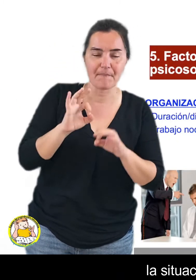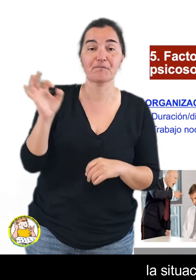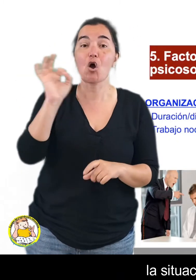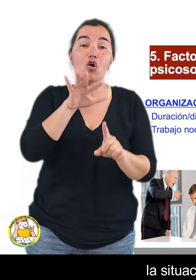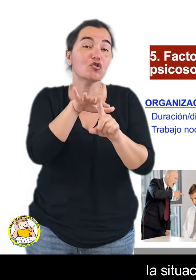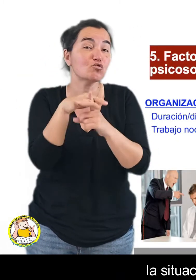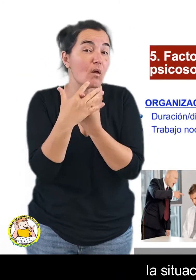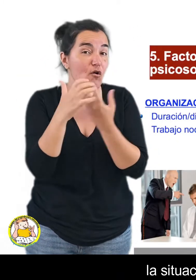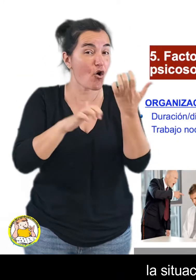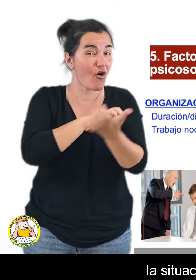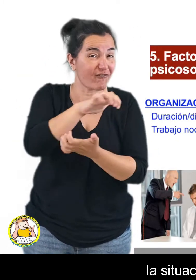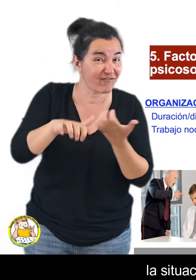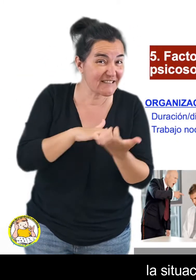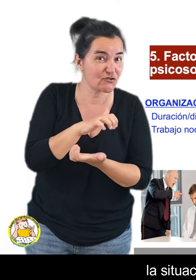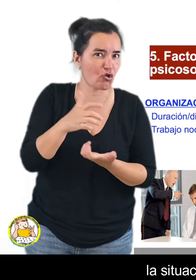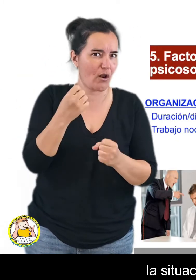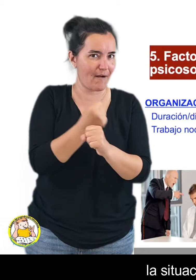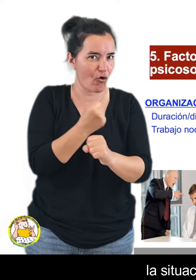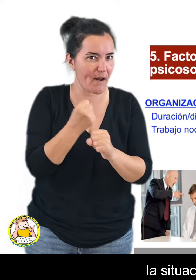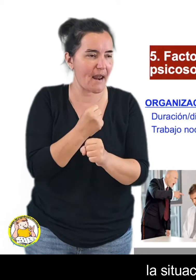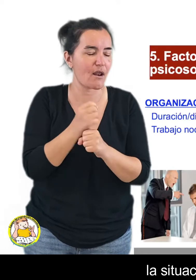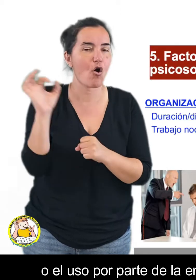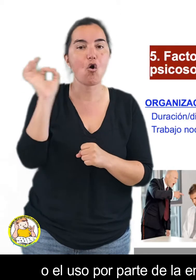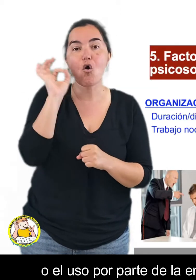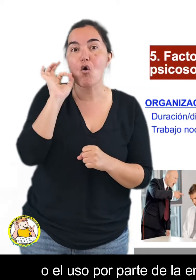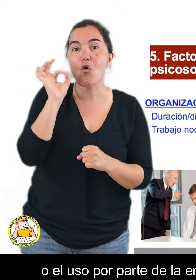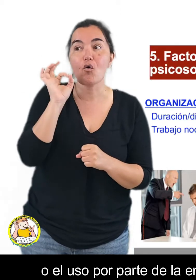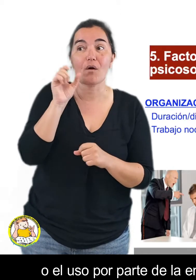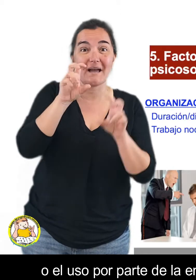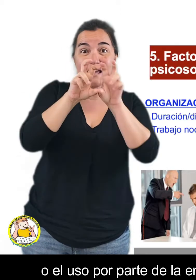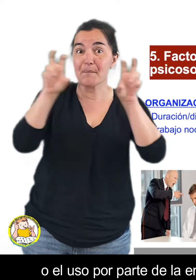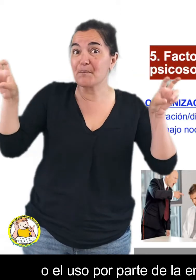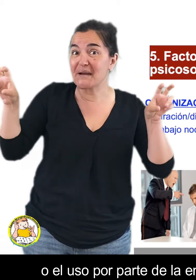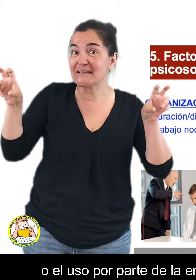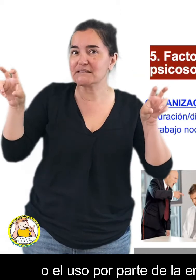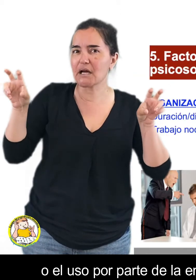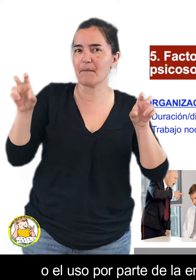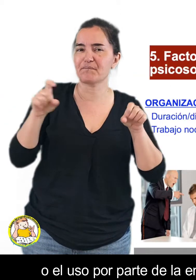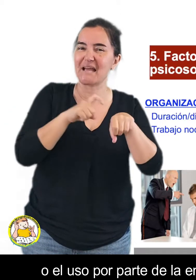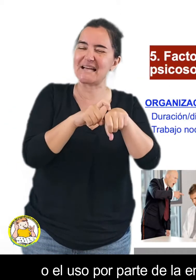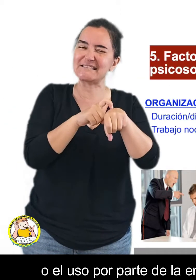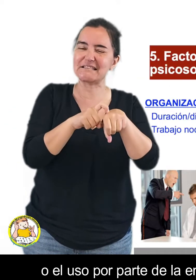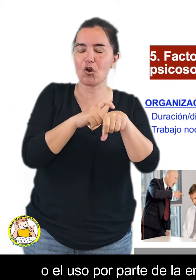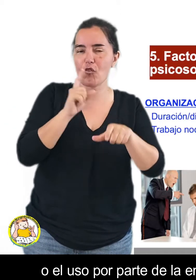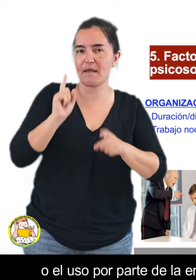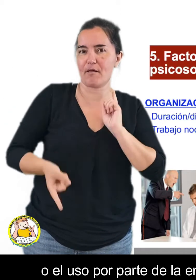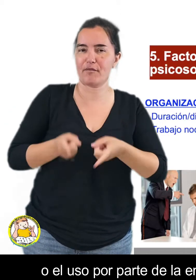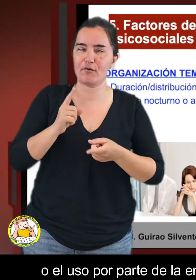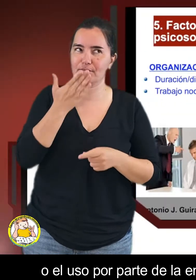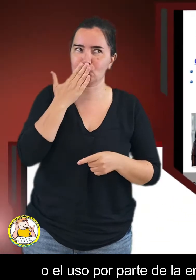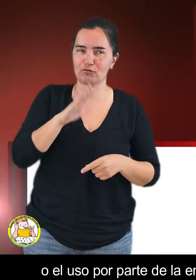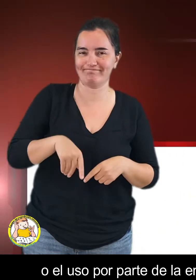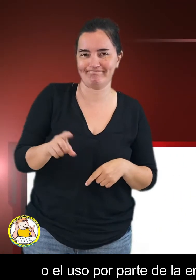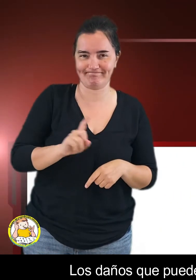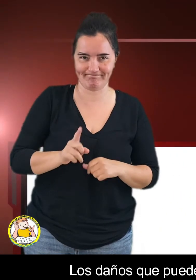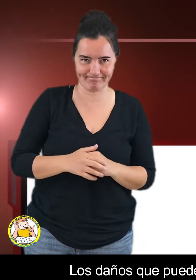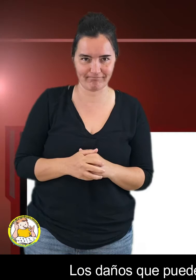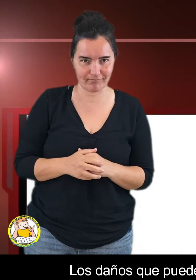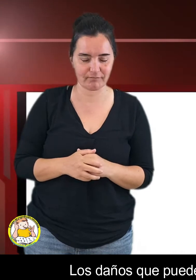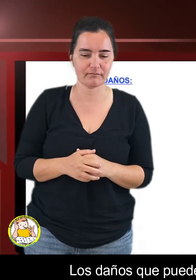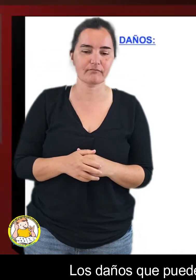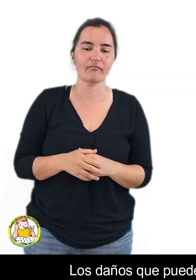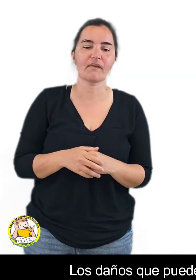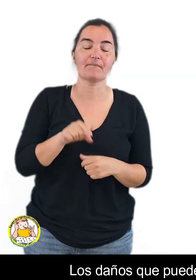por ella, la situación de conflictos laborales o el uso por parte de la empresa de estilos de dirección inadecuados.